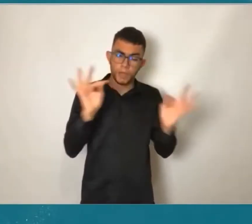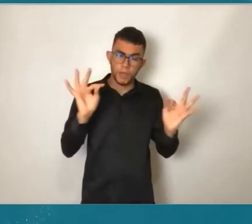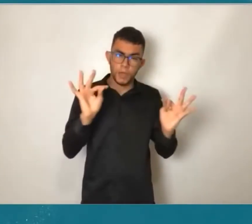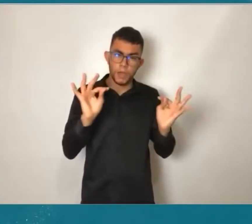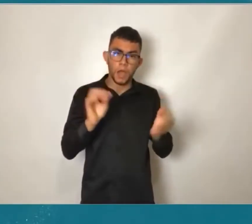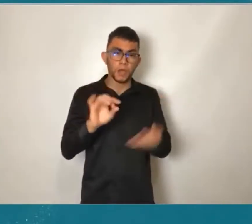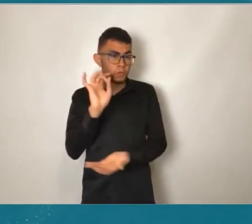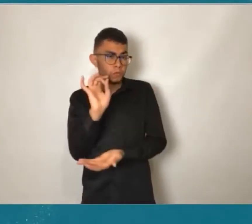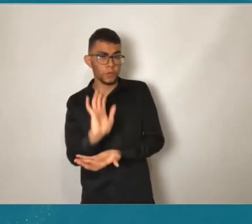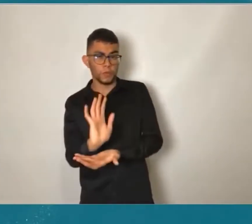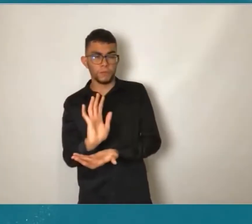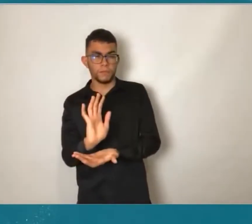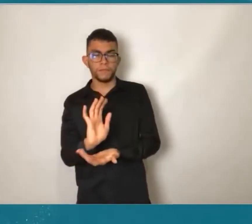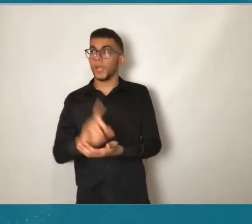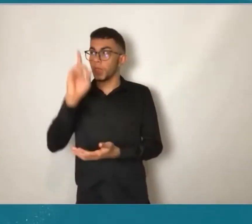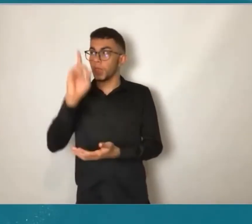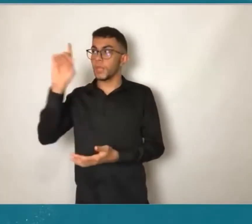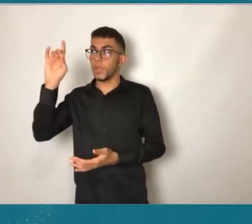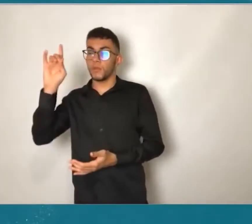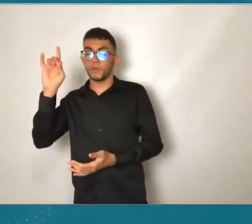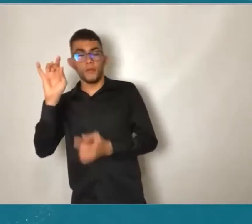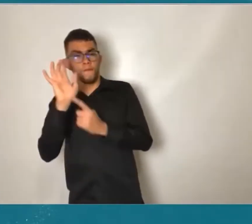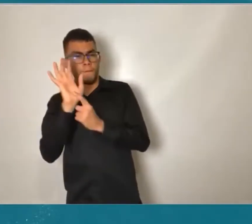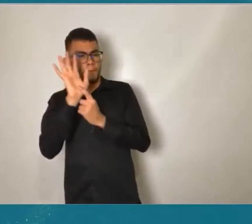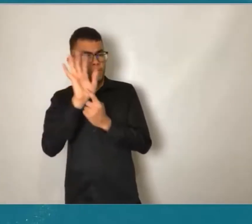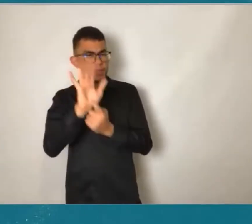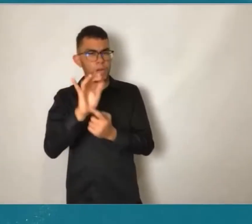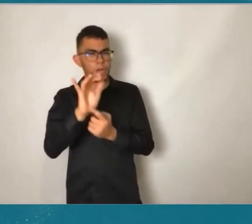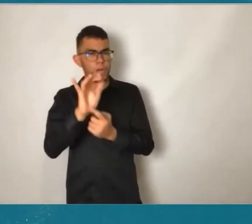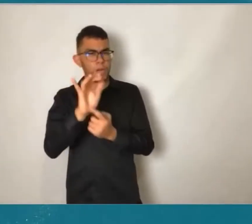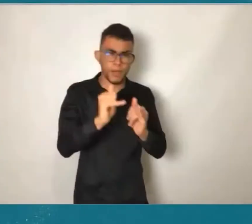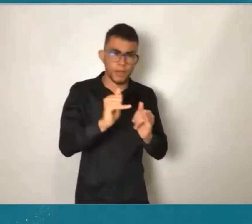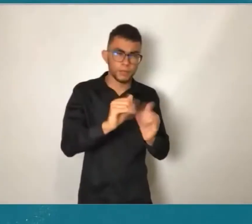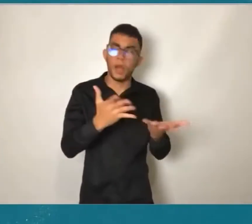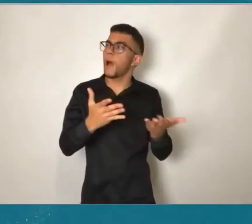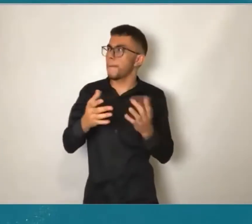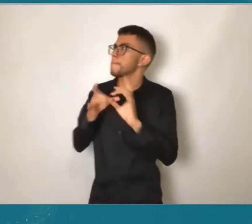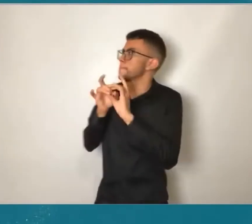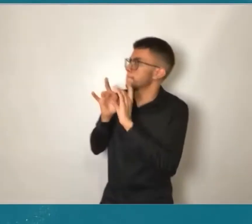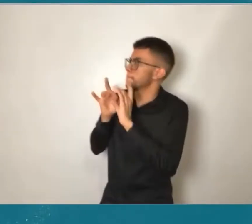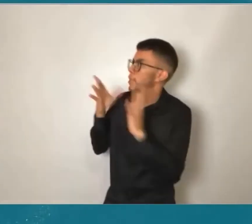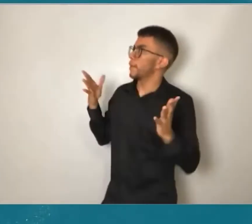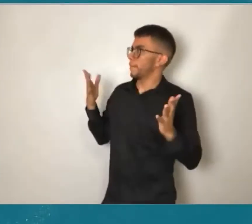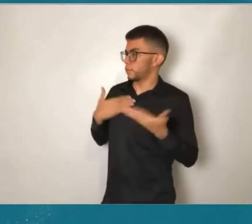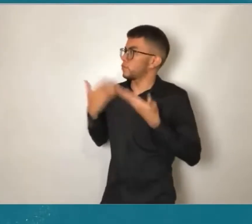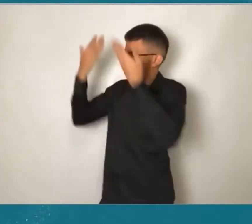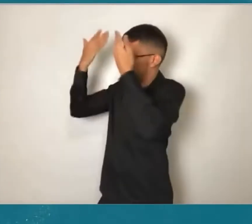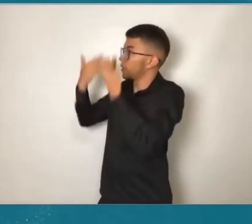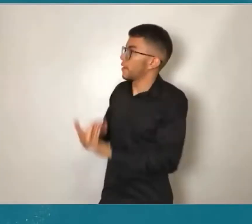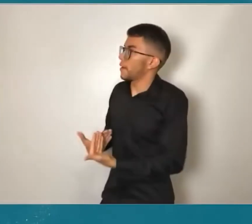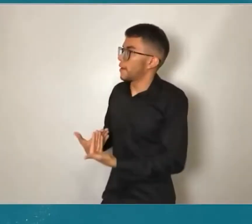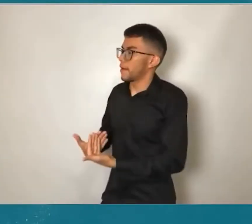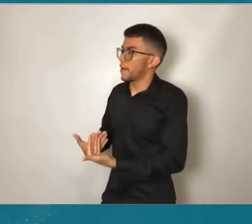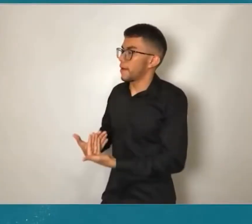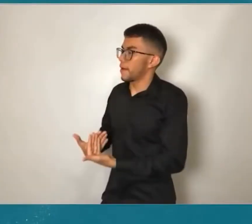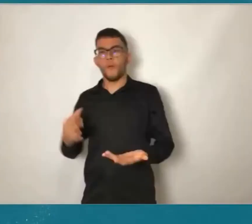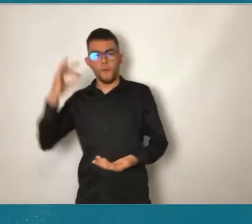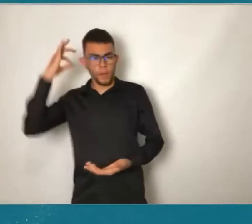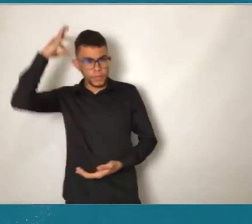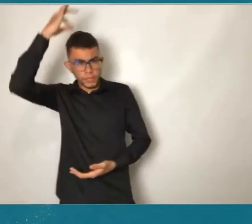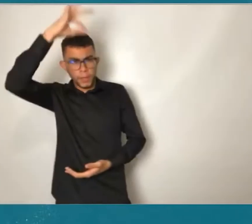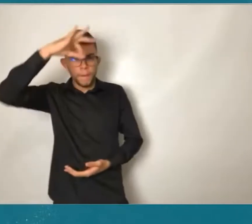Mas o anjo lhe disse: Maria, não temas, porque achaste graça diante de Deus. Aleluia! No meio